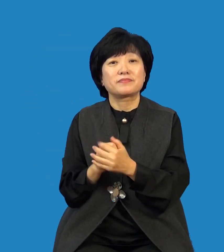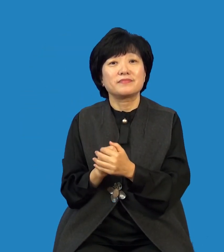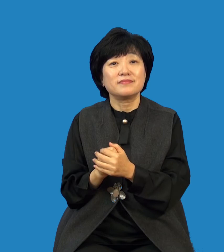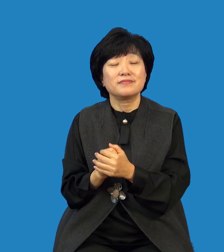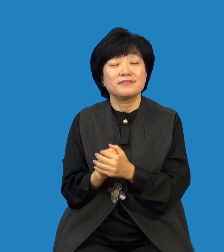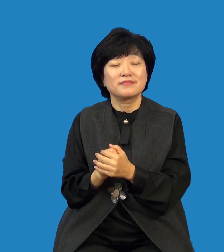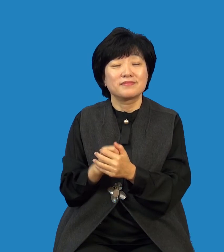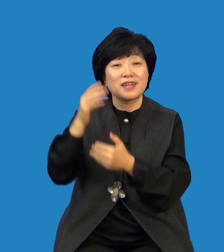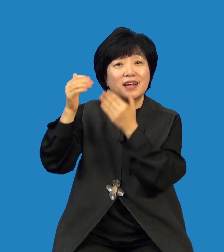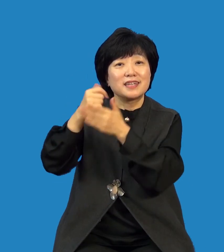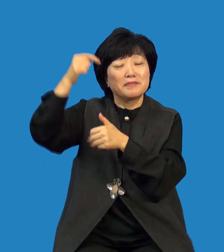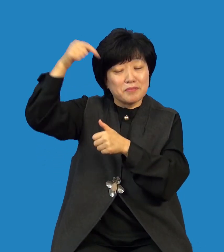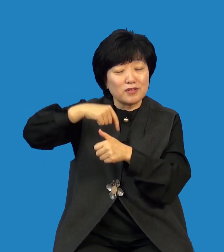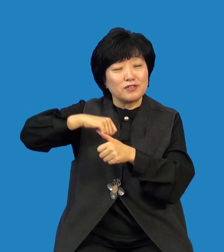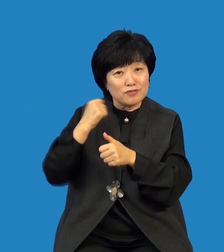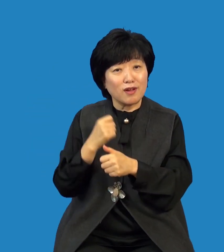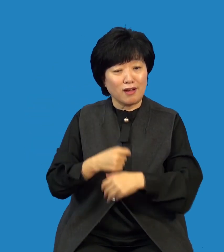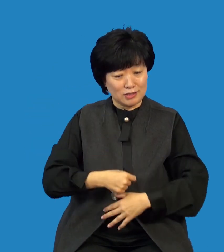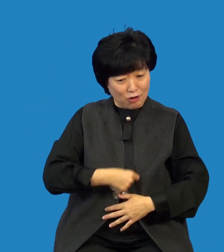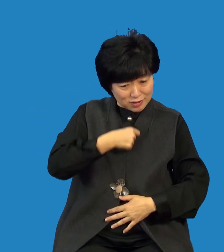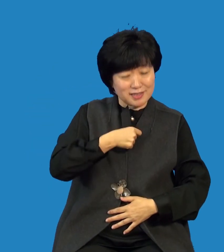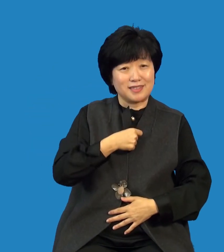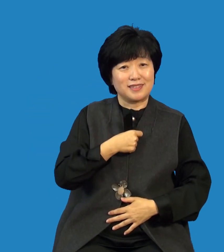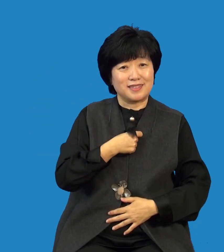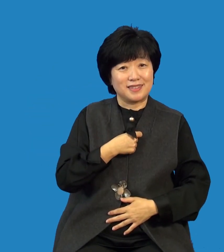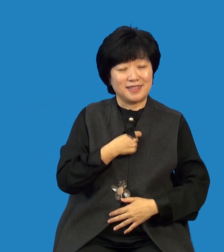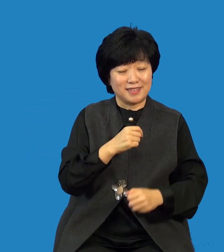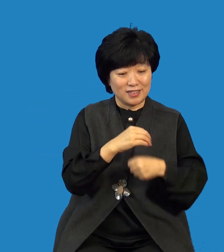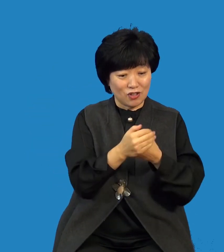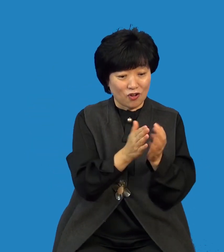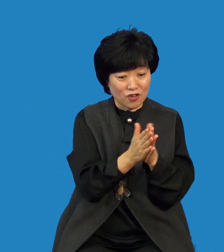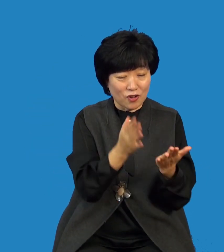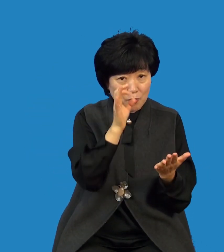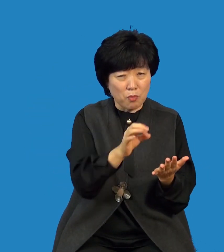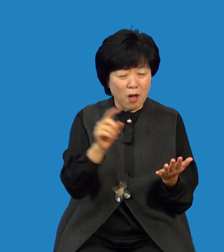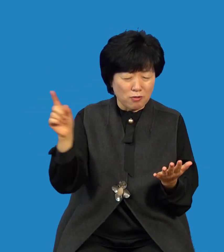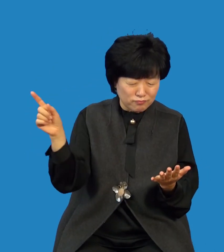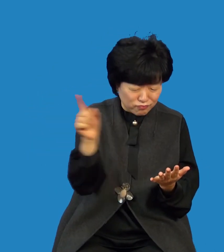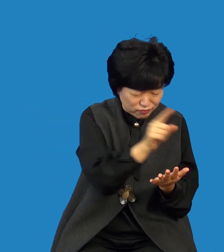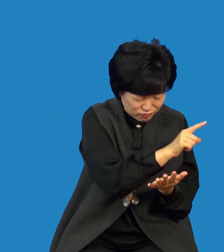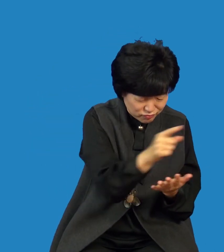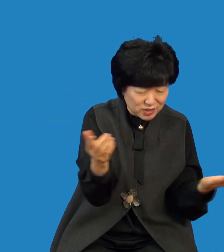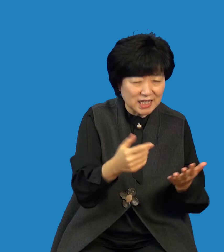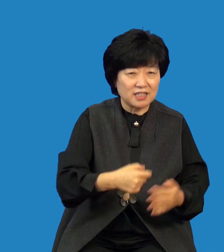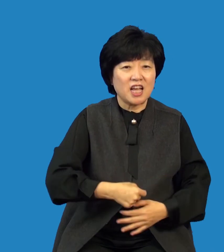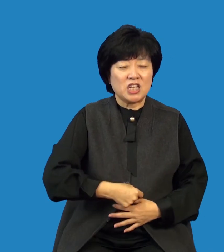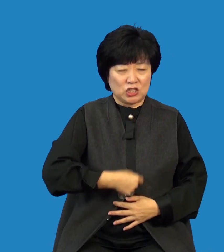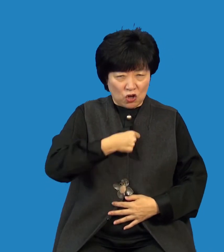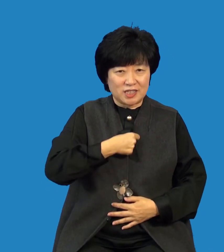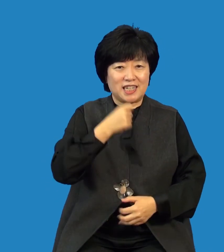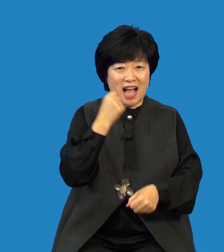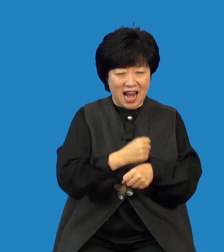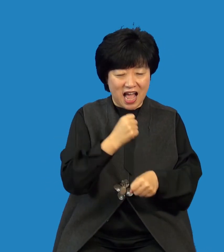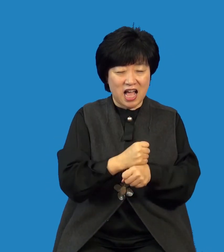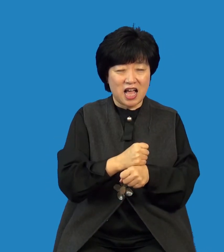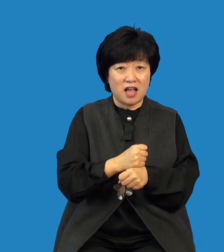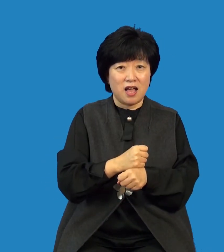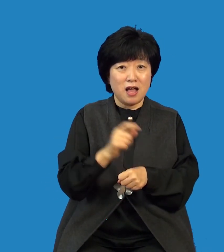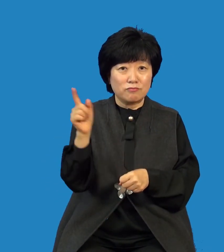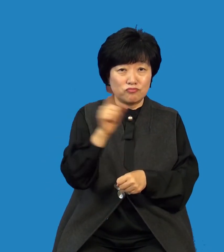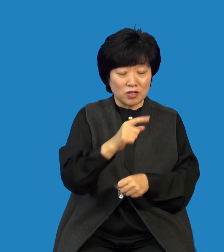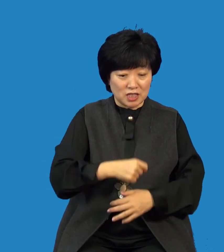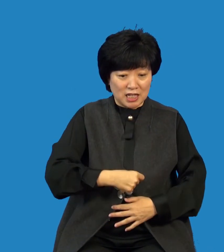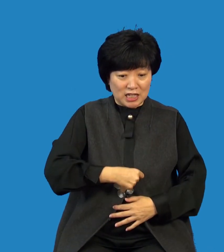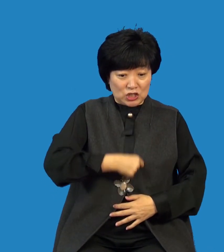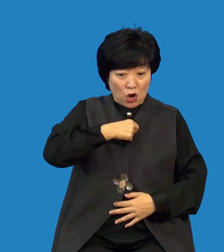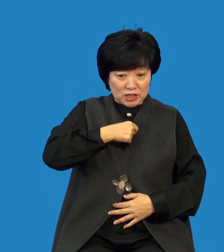뭘까요? 정직한 거지. 하나님 성경에 보면 무엇이든지 정직하며 그랬거든. 무엇이든지 정직하며. 근데 이게 무엇인지